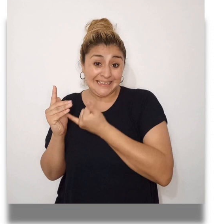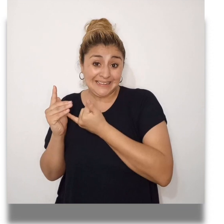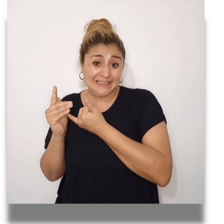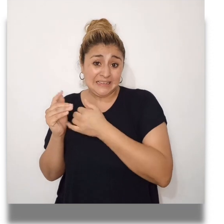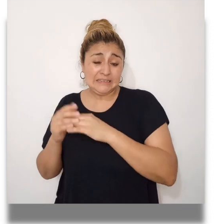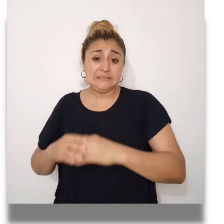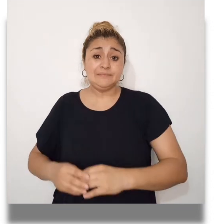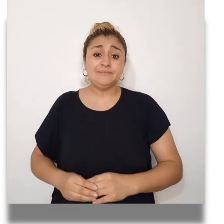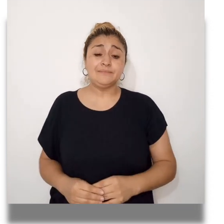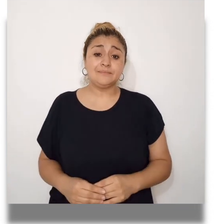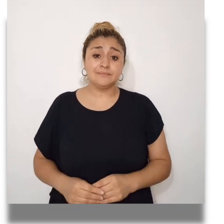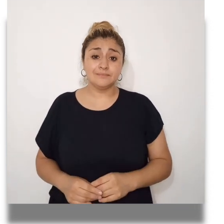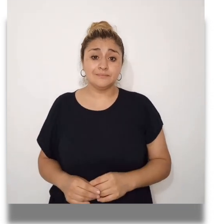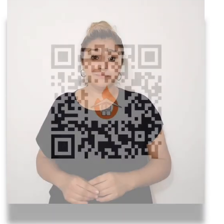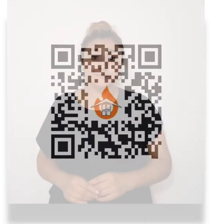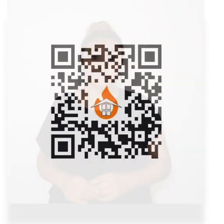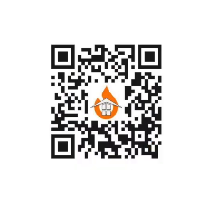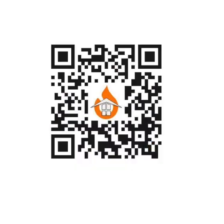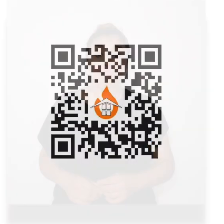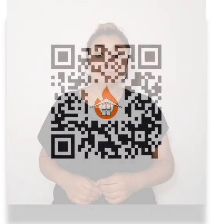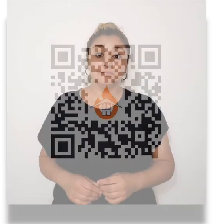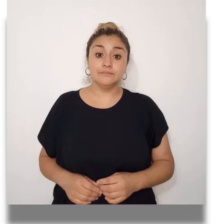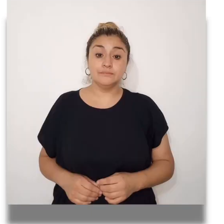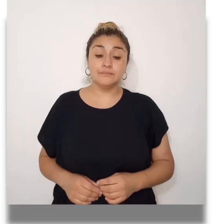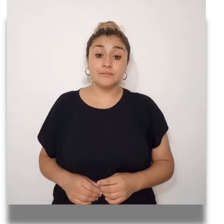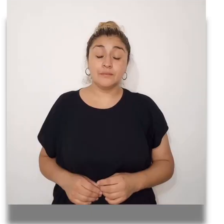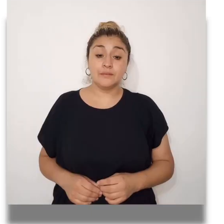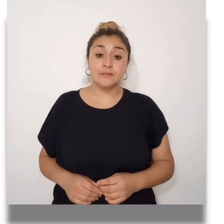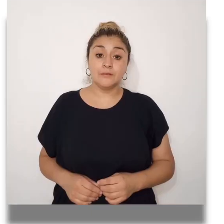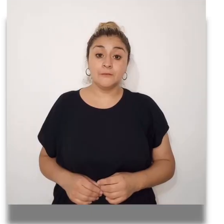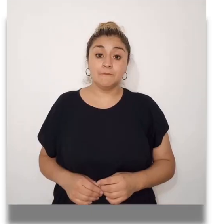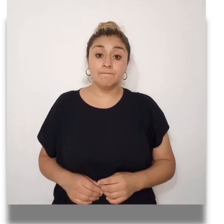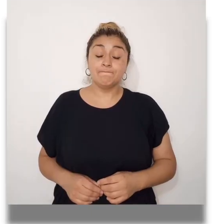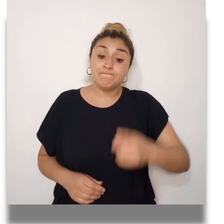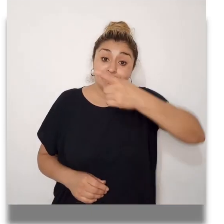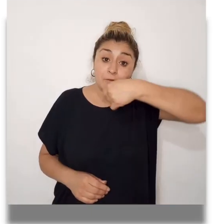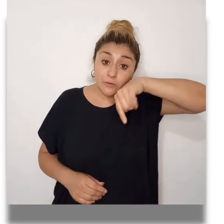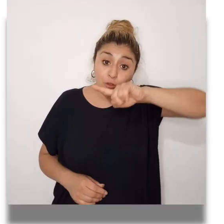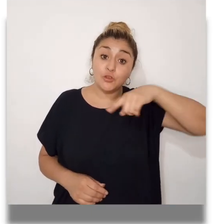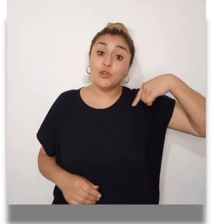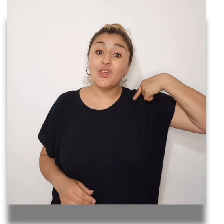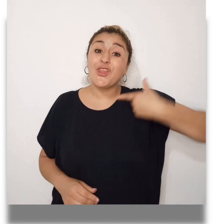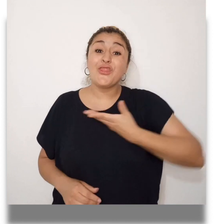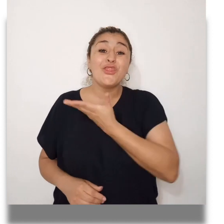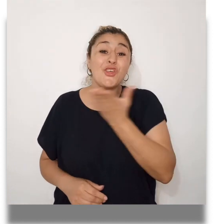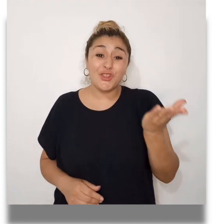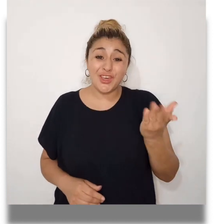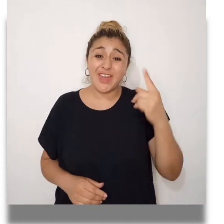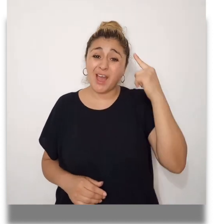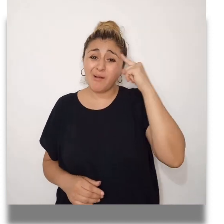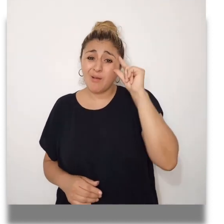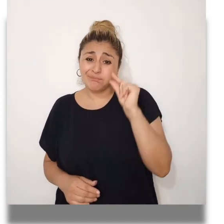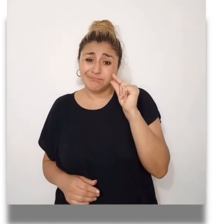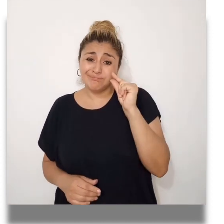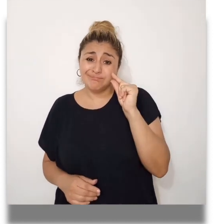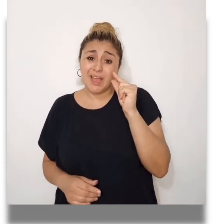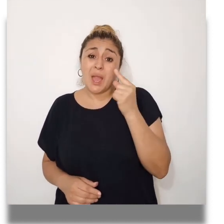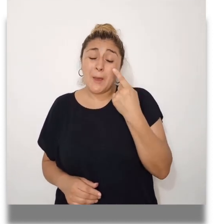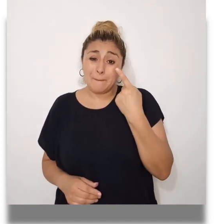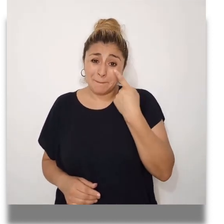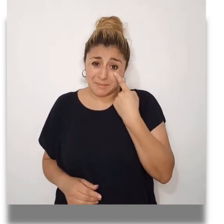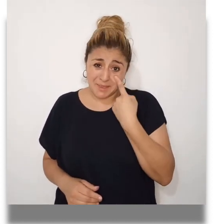Certes, nous vivons dans une société ignorante. Es verdad, vivimos en una sociedad ignorante. Mais nous ne sommes